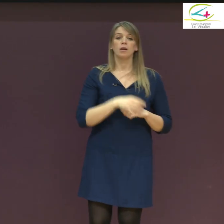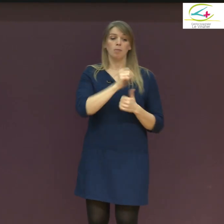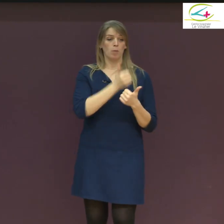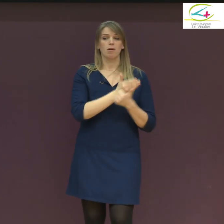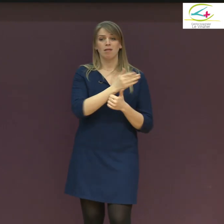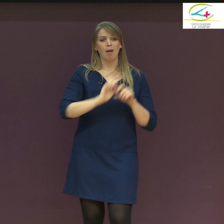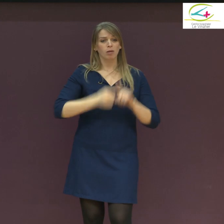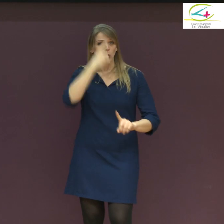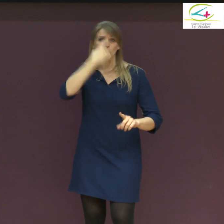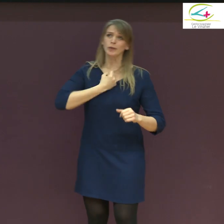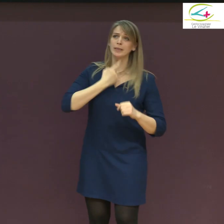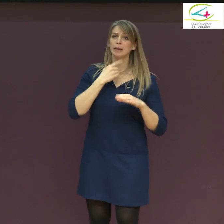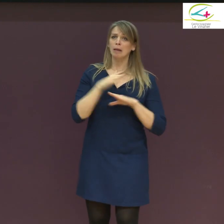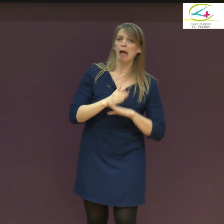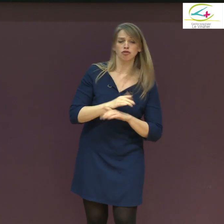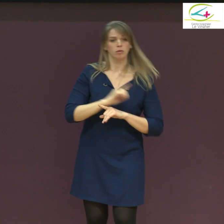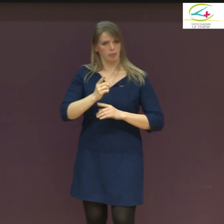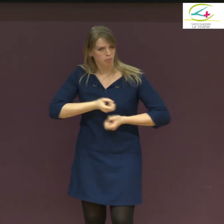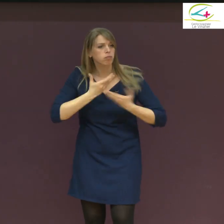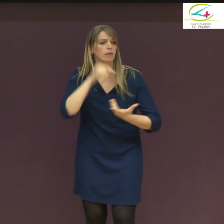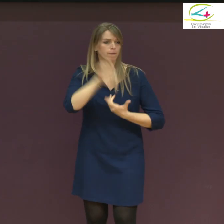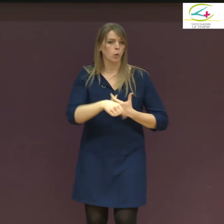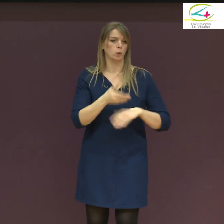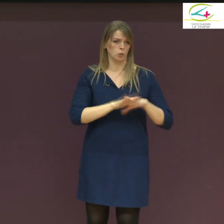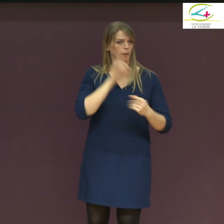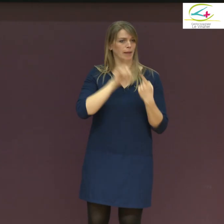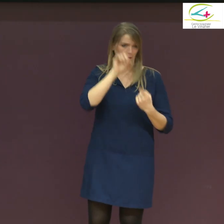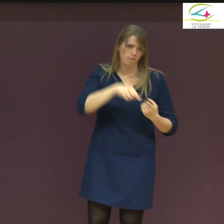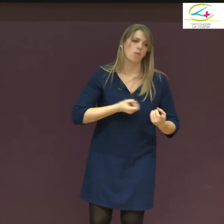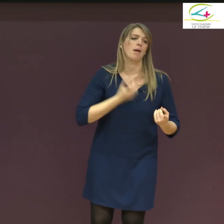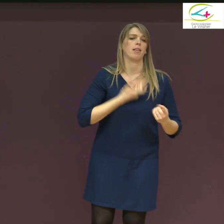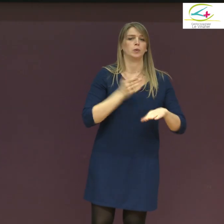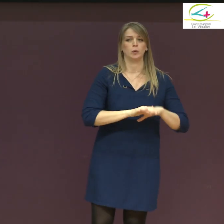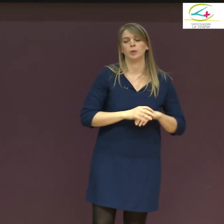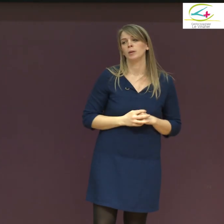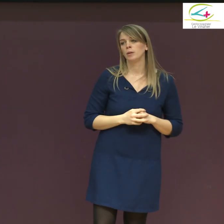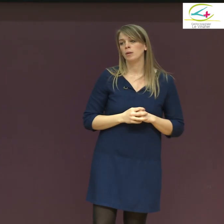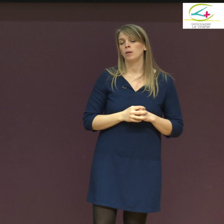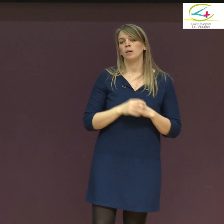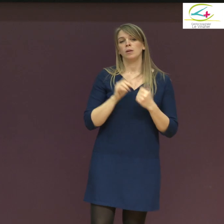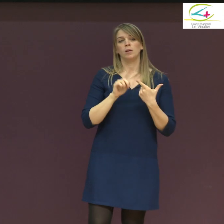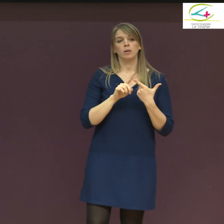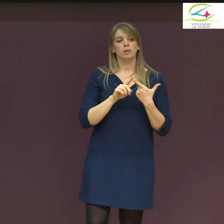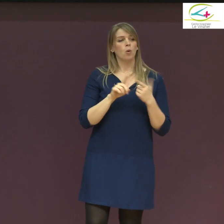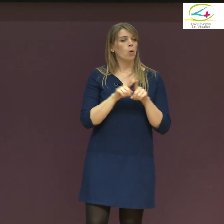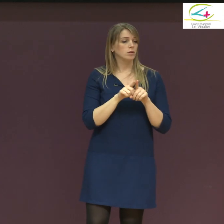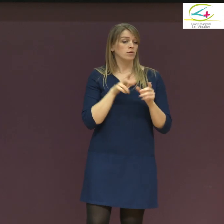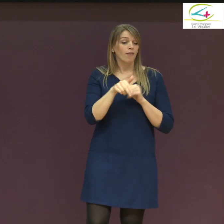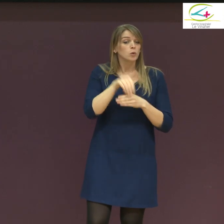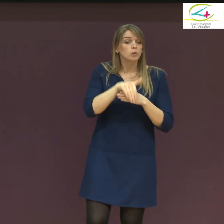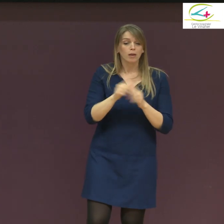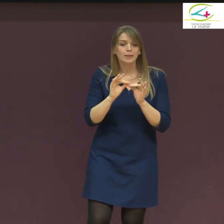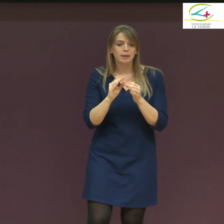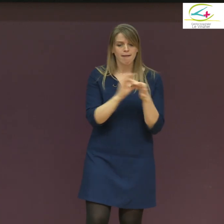on va voir que c'est quelque chose de très important. Et la deuxième chose, c'est que on va beaucoup parler de lien social, hein,